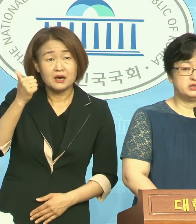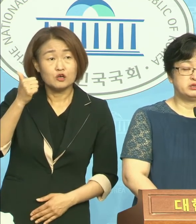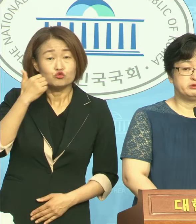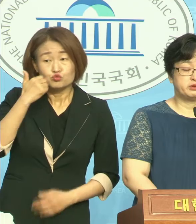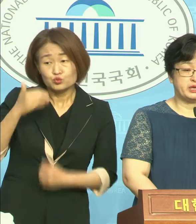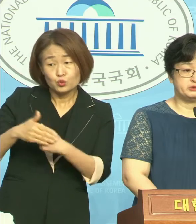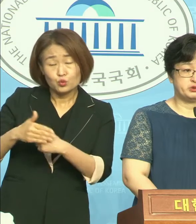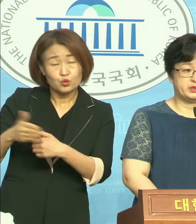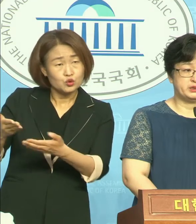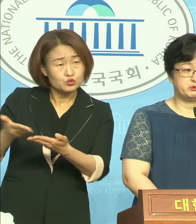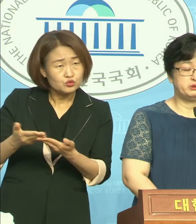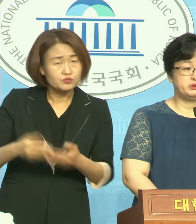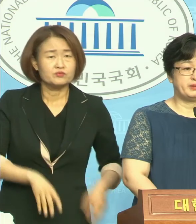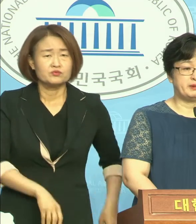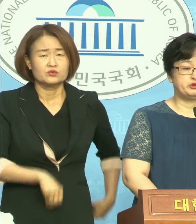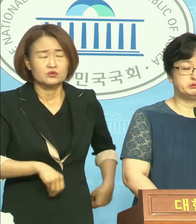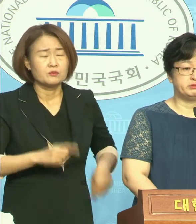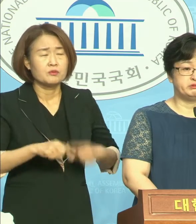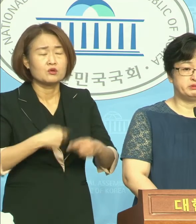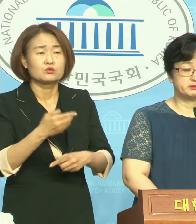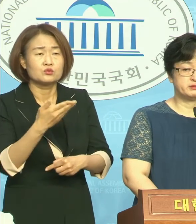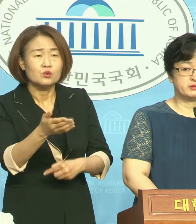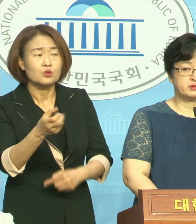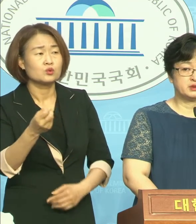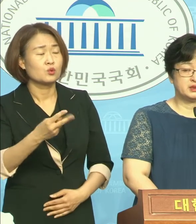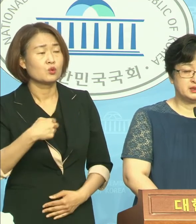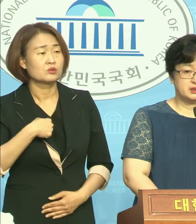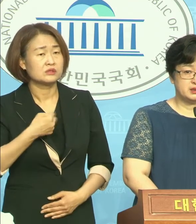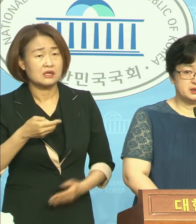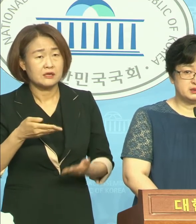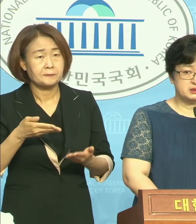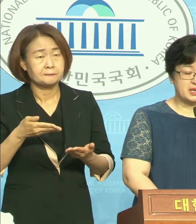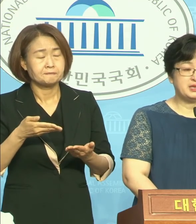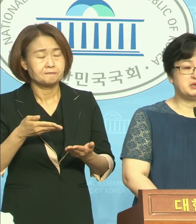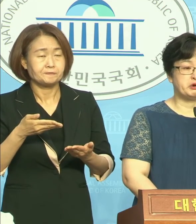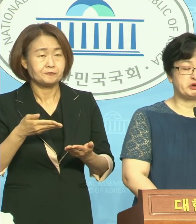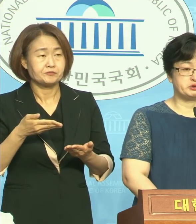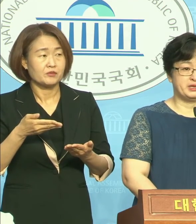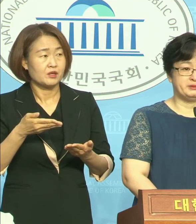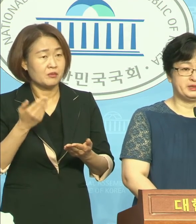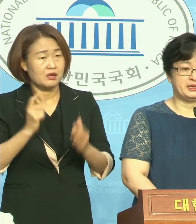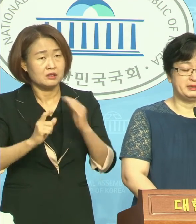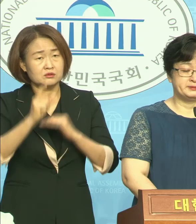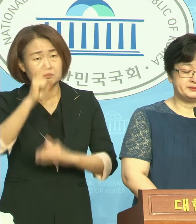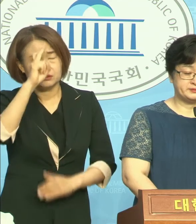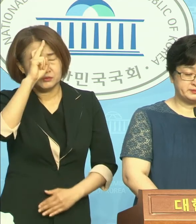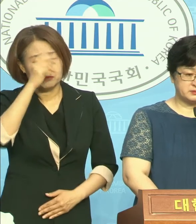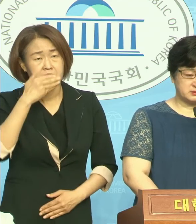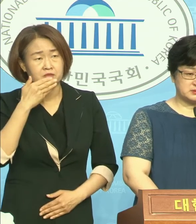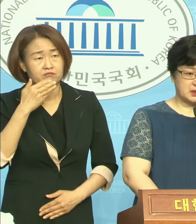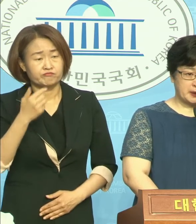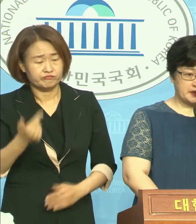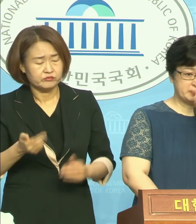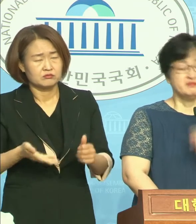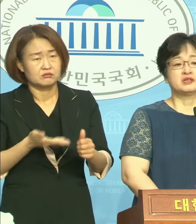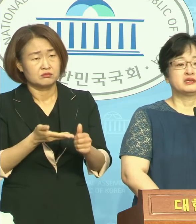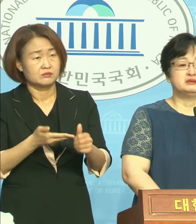어 기저귀도 갈아 줘야 되고 밥 둠 새끼 먹어줘야 합니다